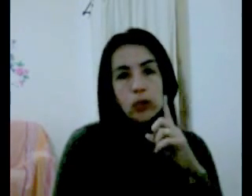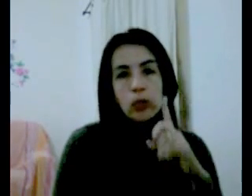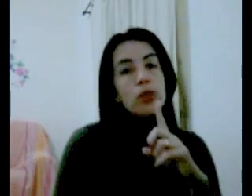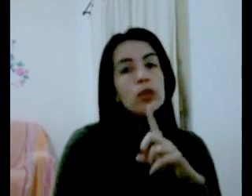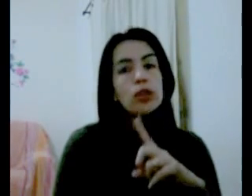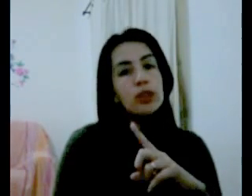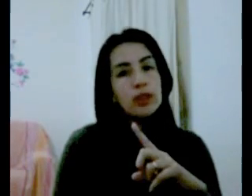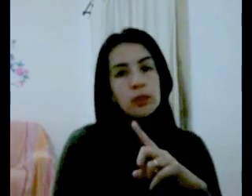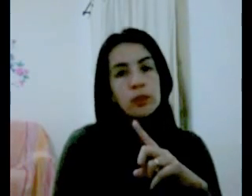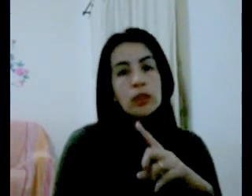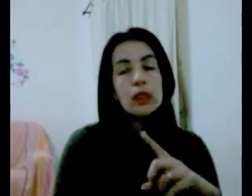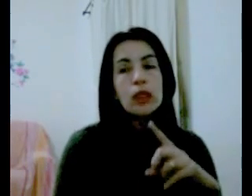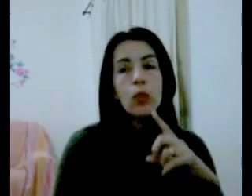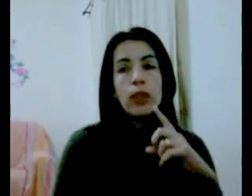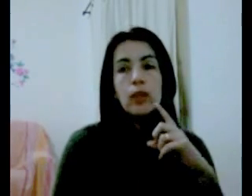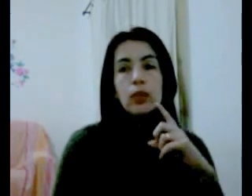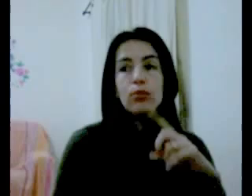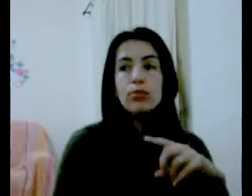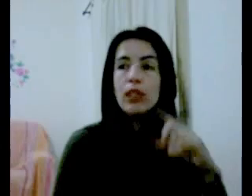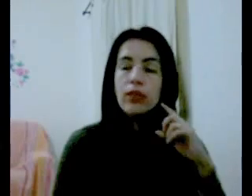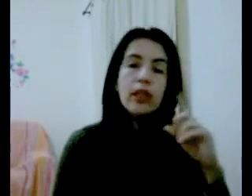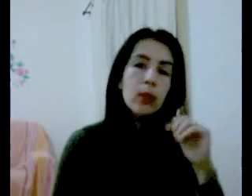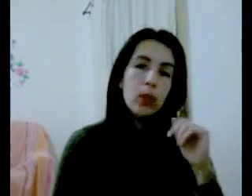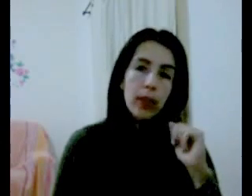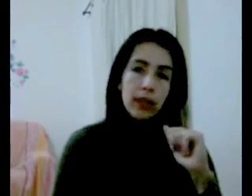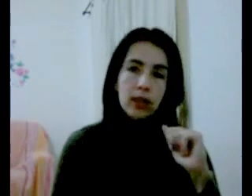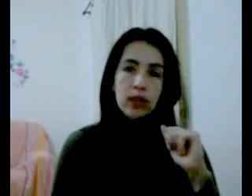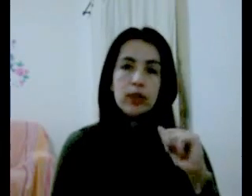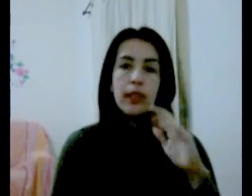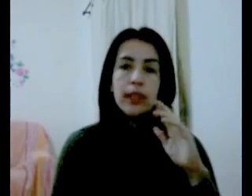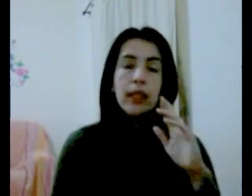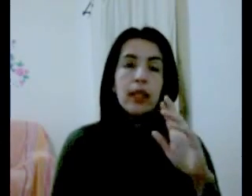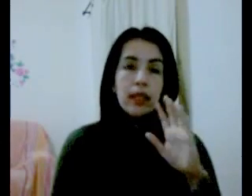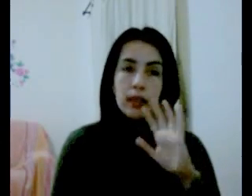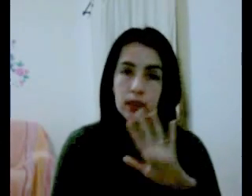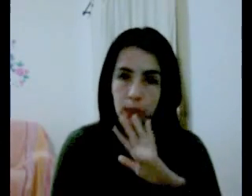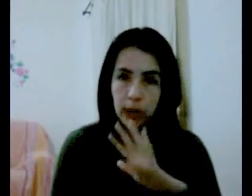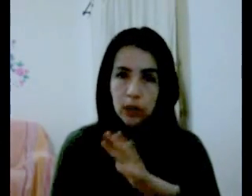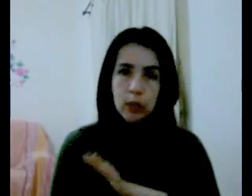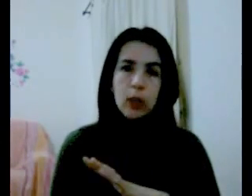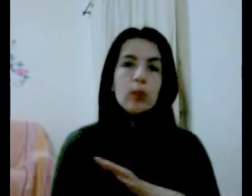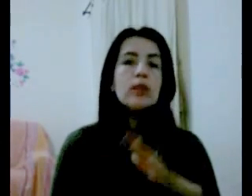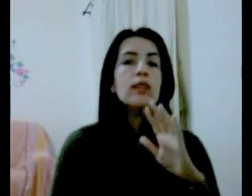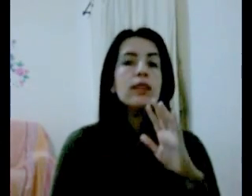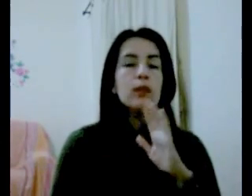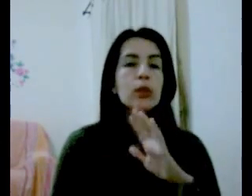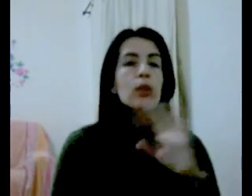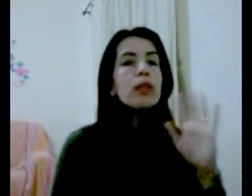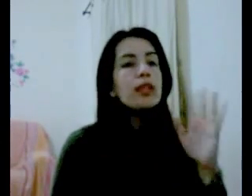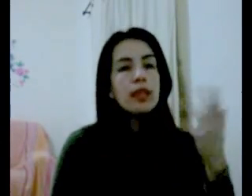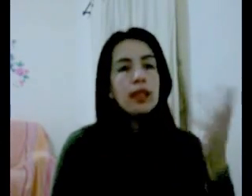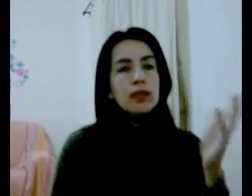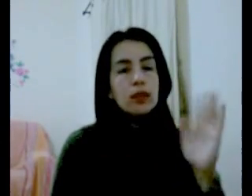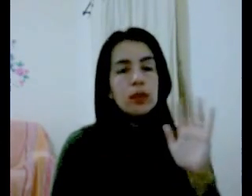veio um único dia. Então, aí eu já fiquei preocupada, antes de saber desse mioma, né, sei lá,